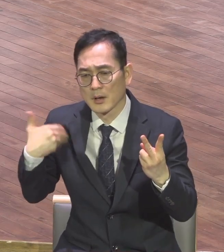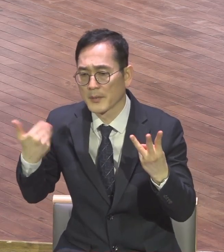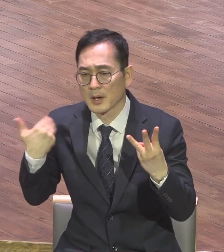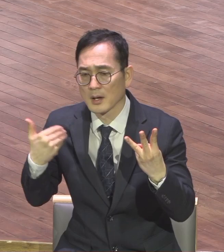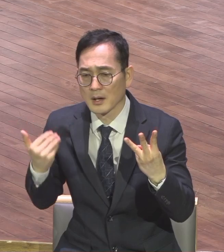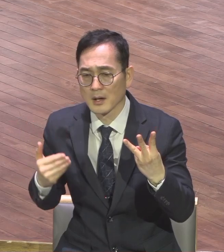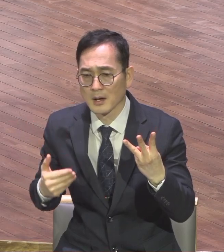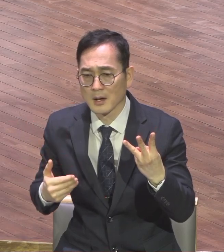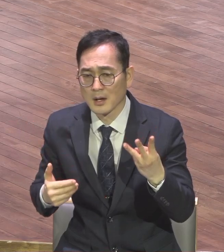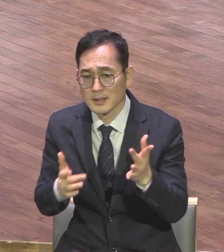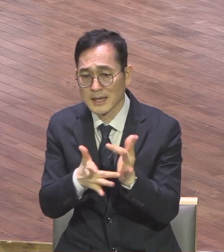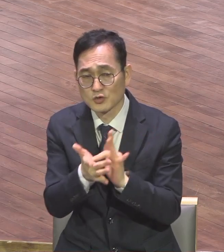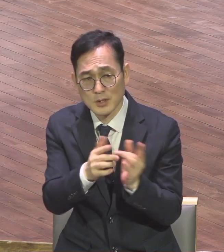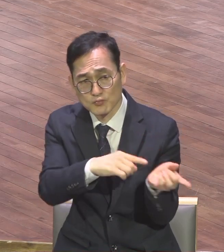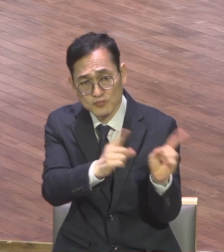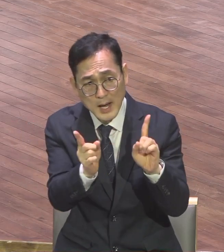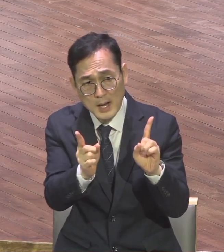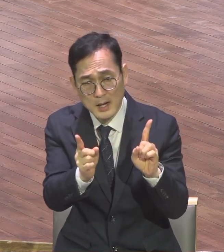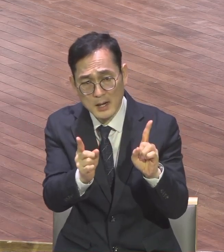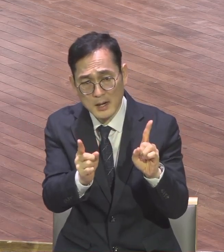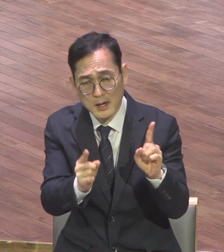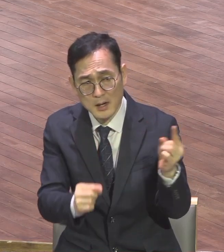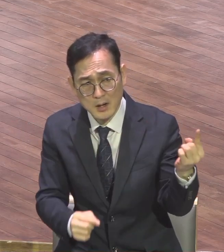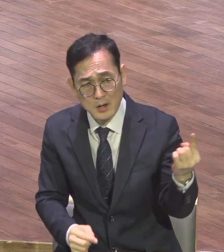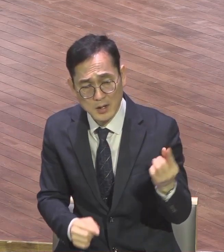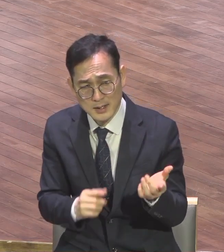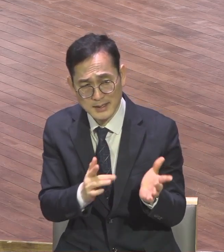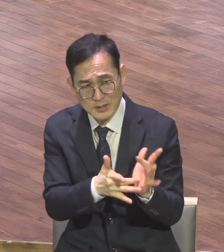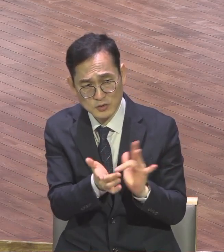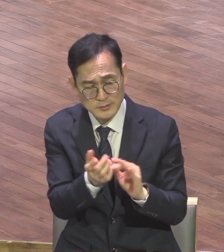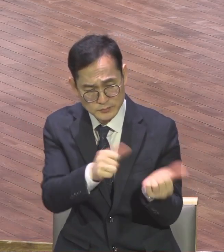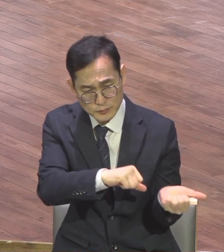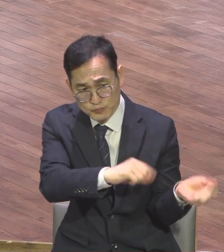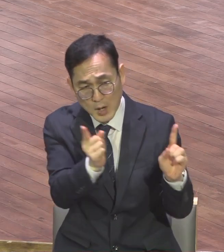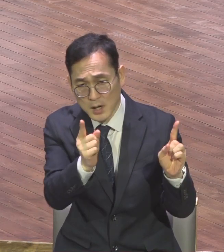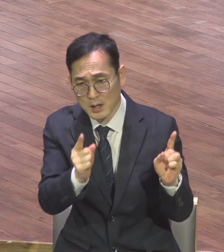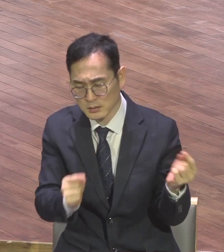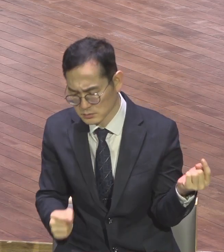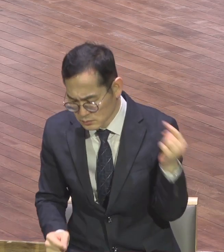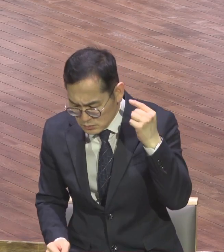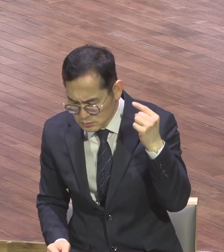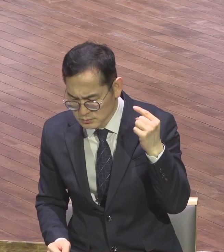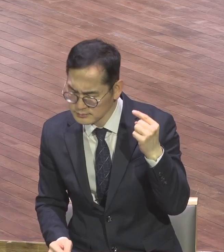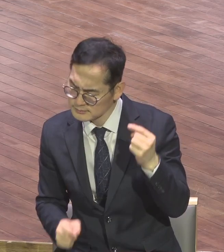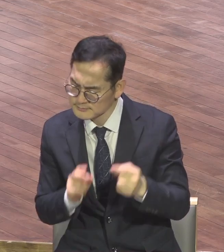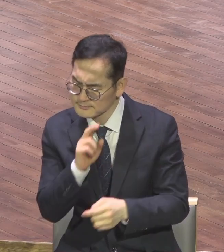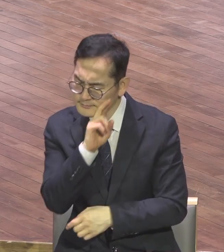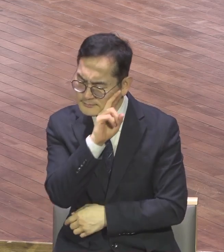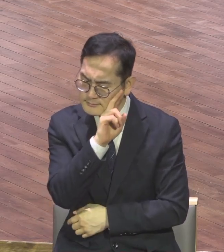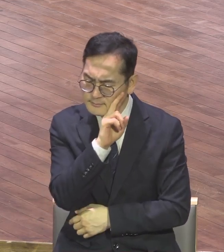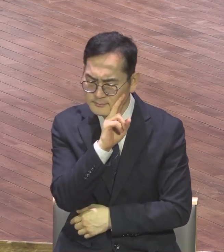부활을 하셨다는 소식 듣고도 오히려 의심하면서 그렇게